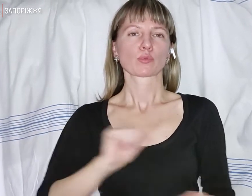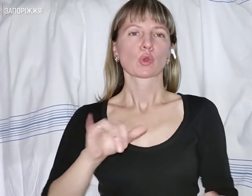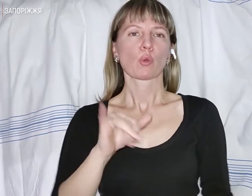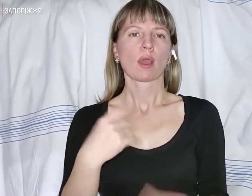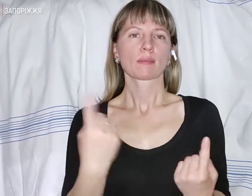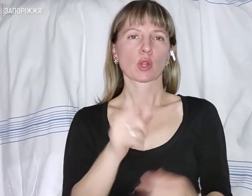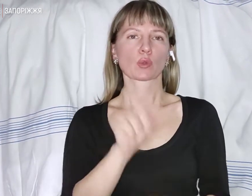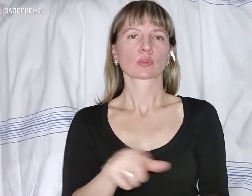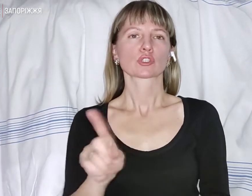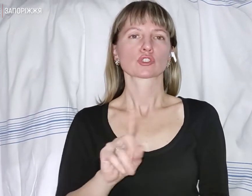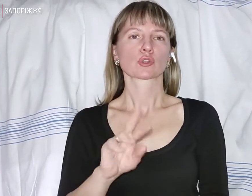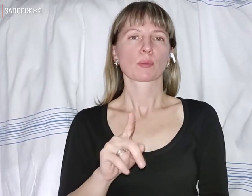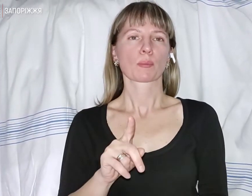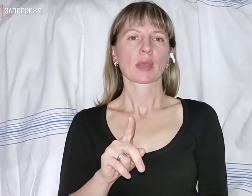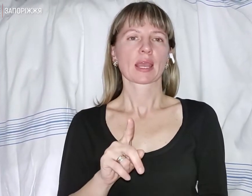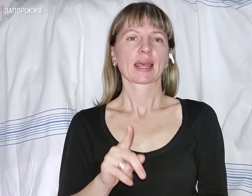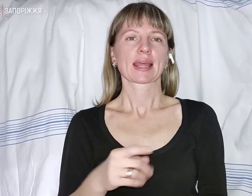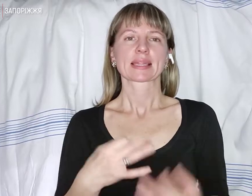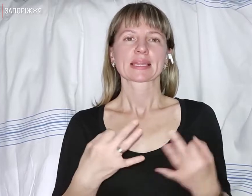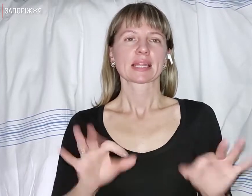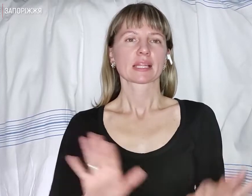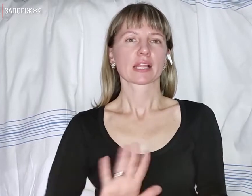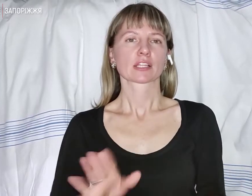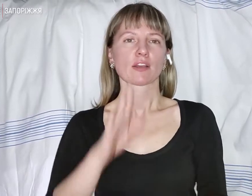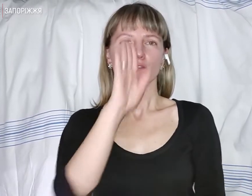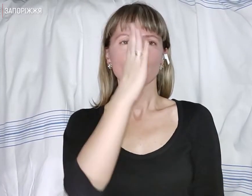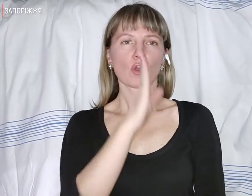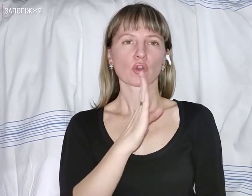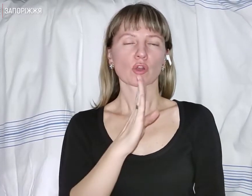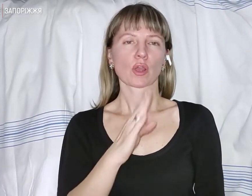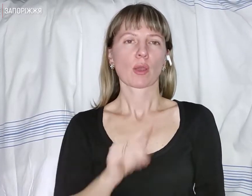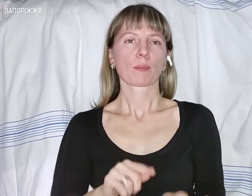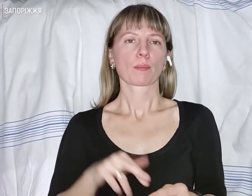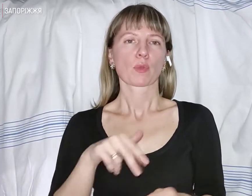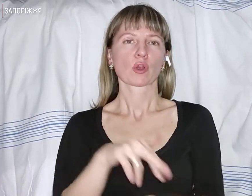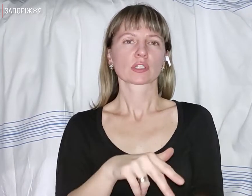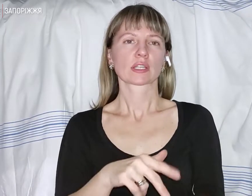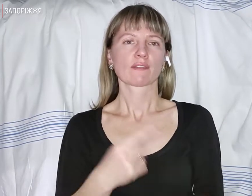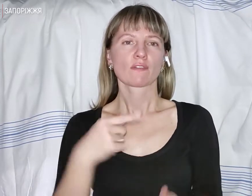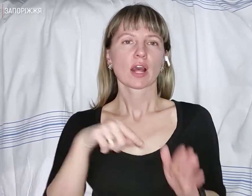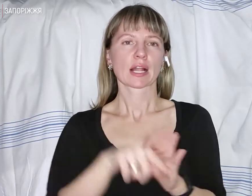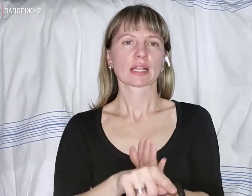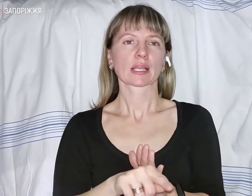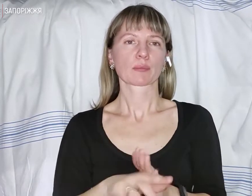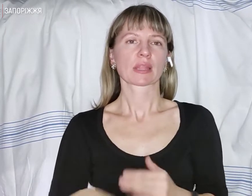Там у него этот самый, в рюкзаке. Ну, что может, он не голодный.